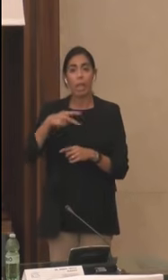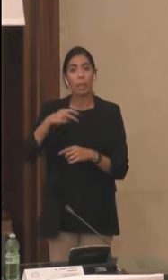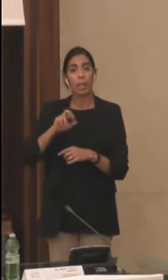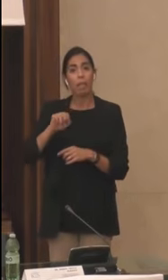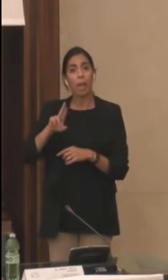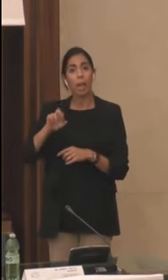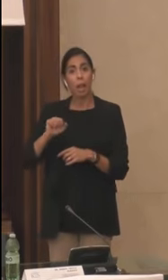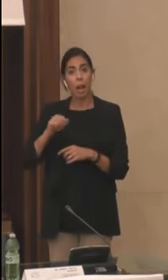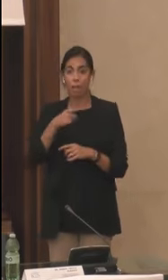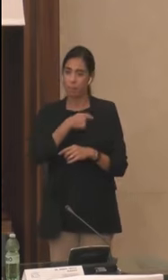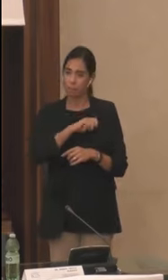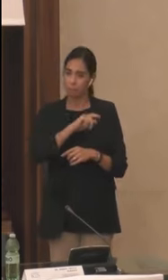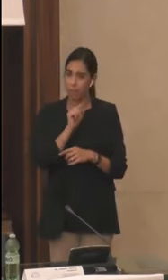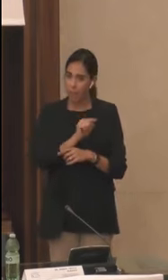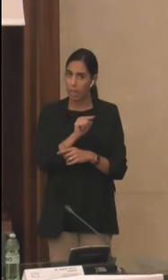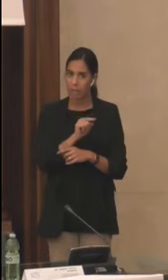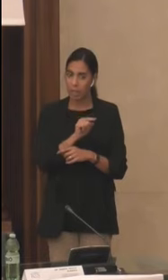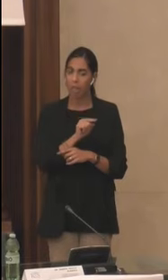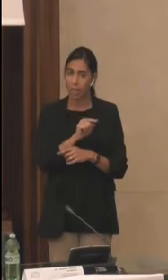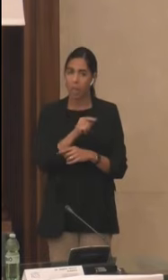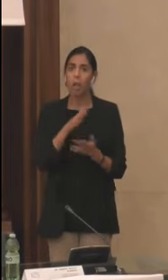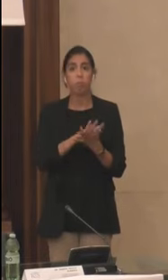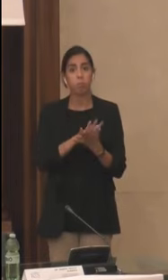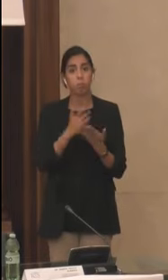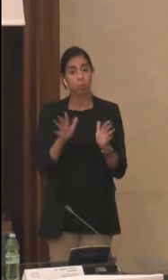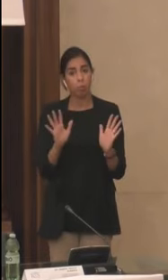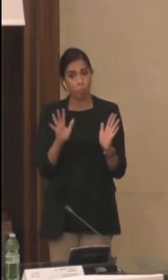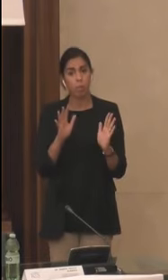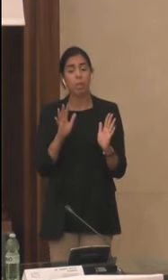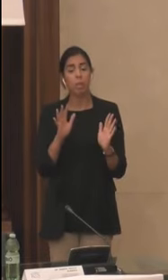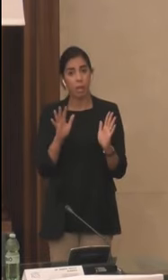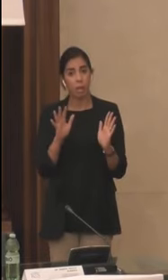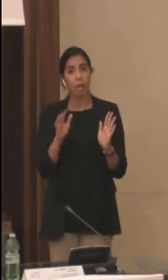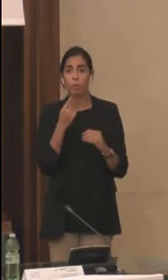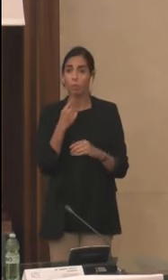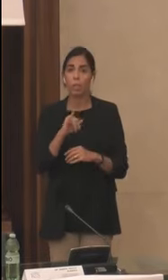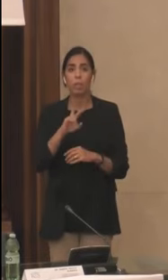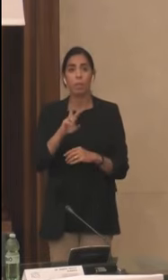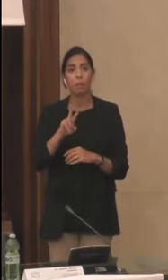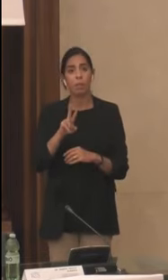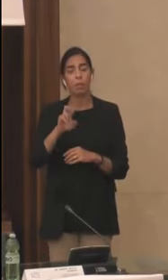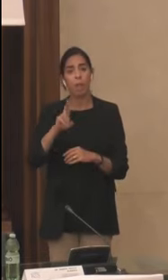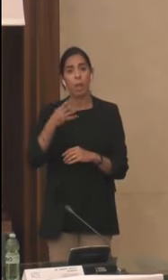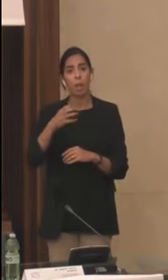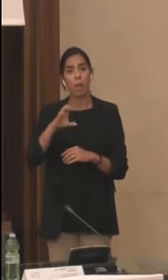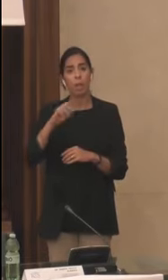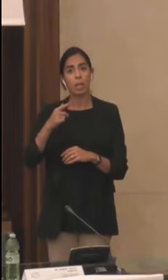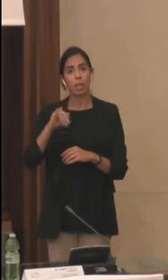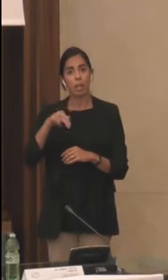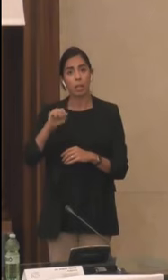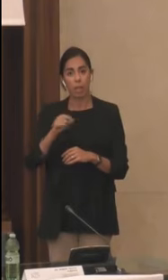Chacur hizo en Navarra, Pamplona, España, con científicos de Harvard, Madrid, Barcelona, Suiza y África. Está publicado en el